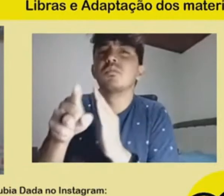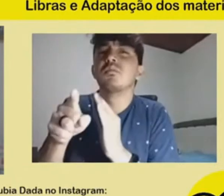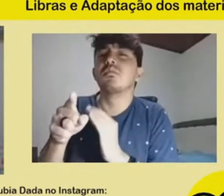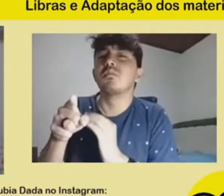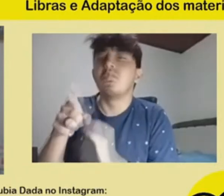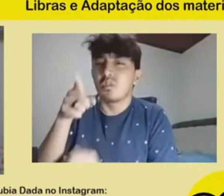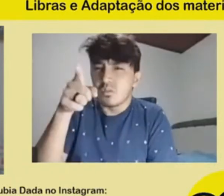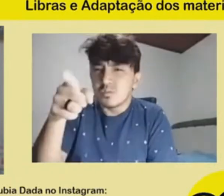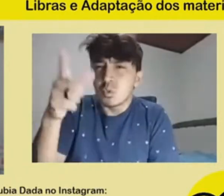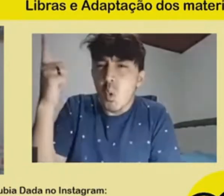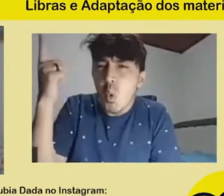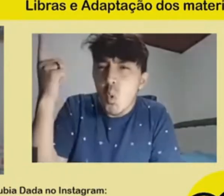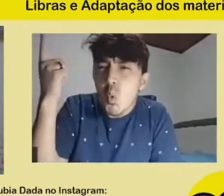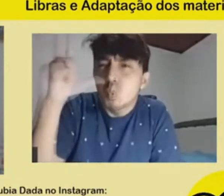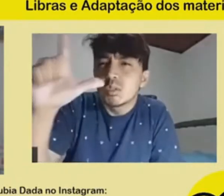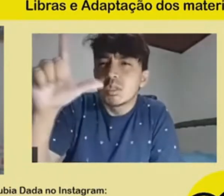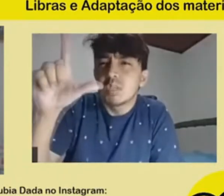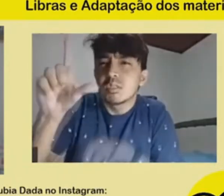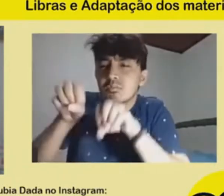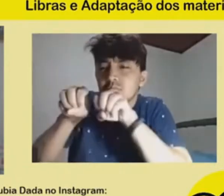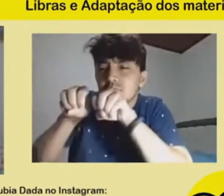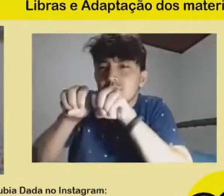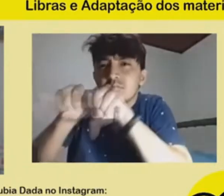da Ariela.